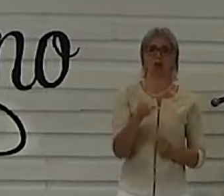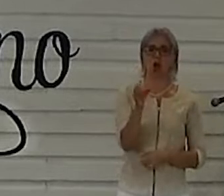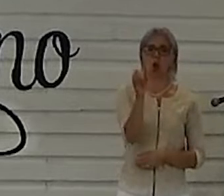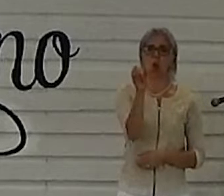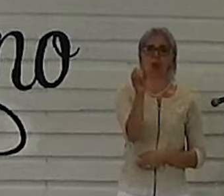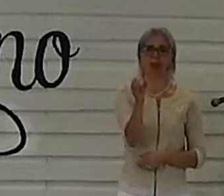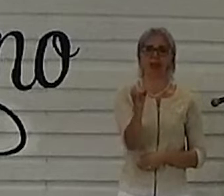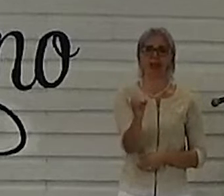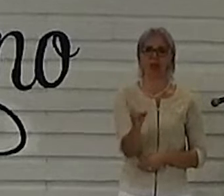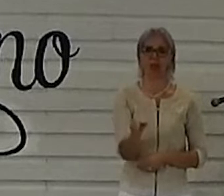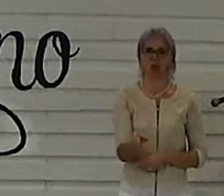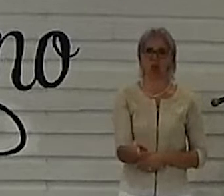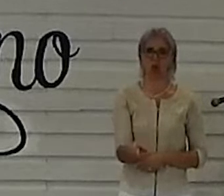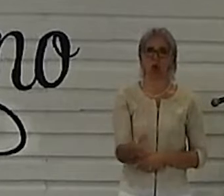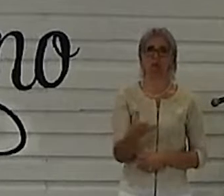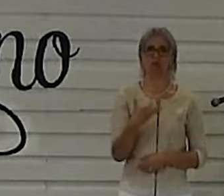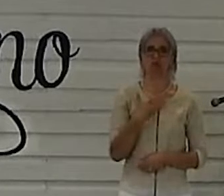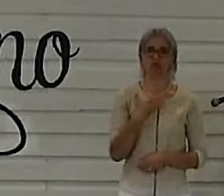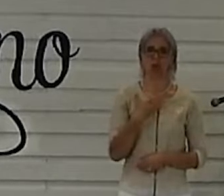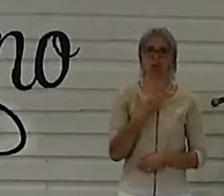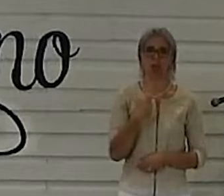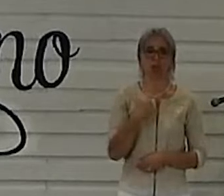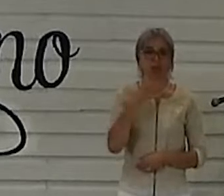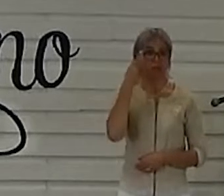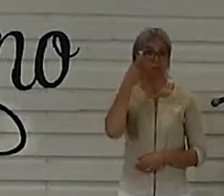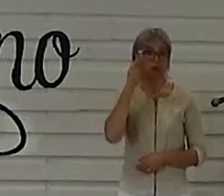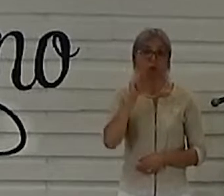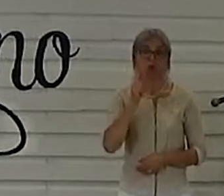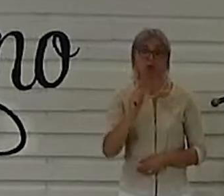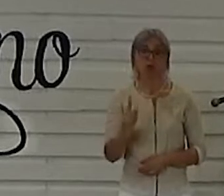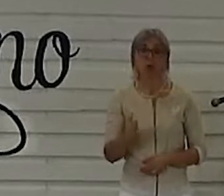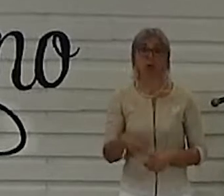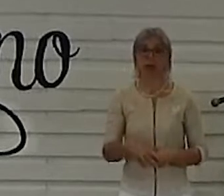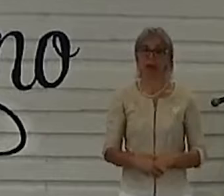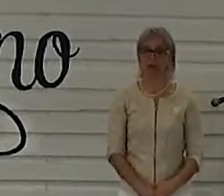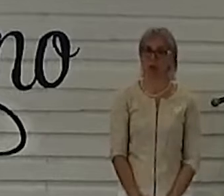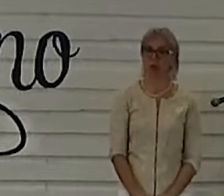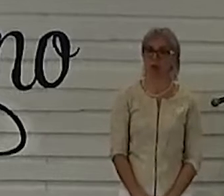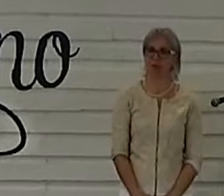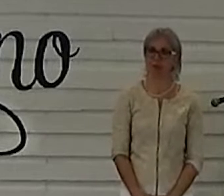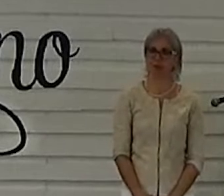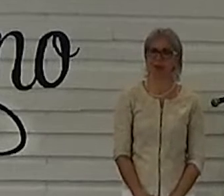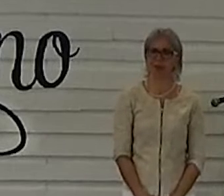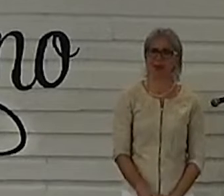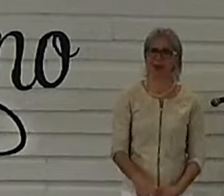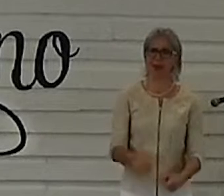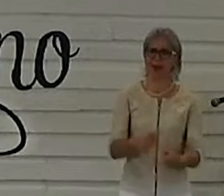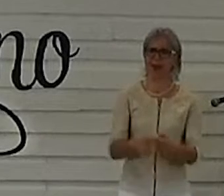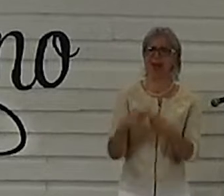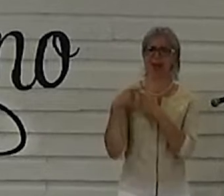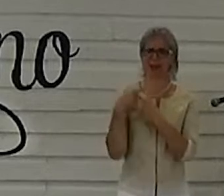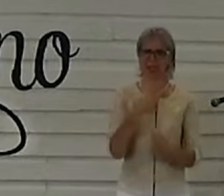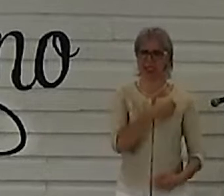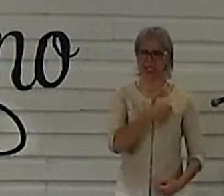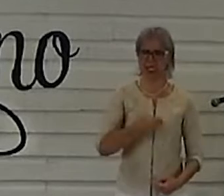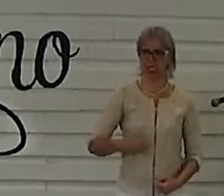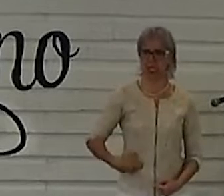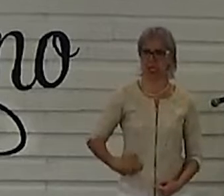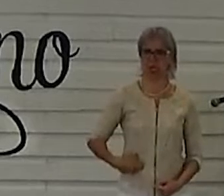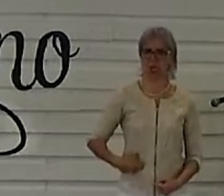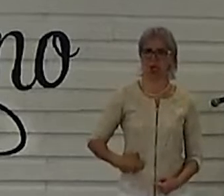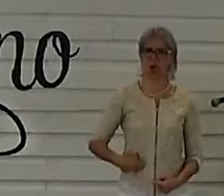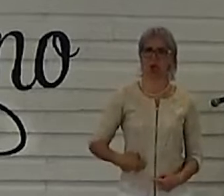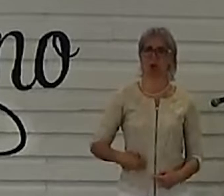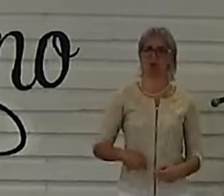affermazioni su di noi che io neanche sapevo. fatto da un giornalista.